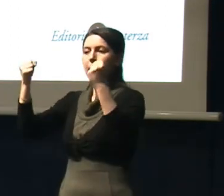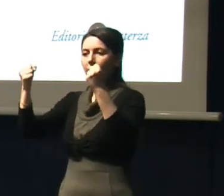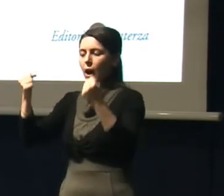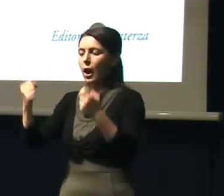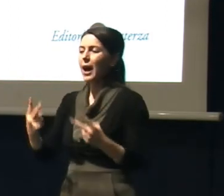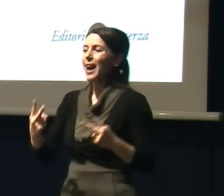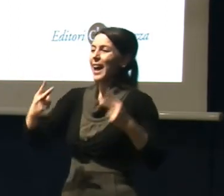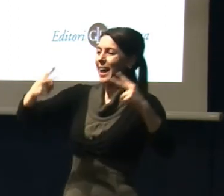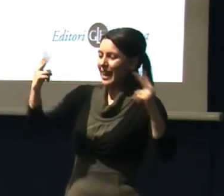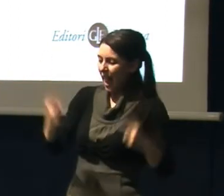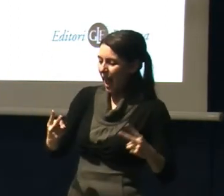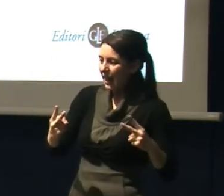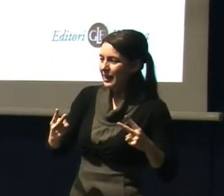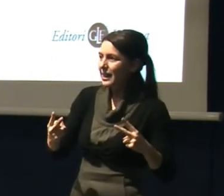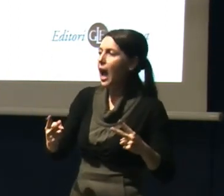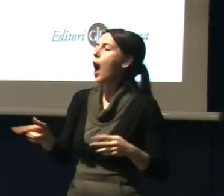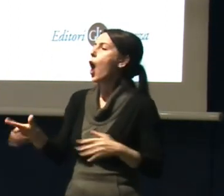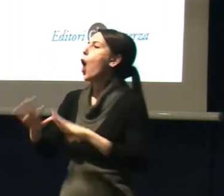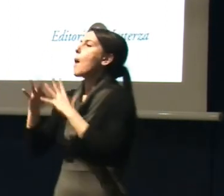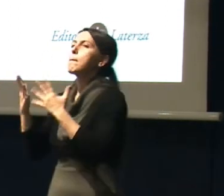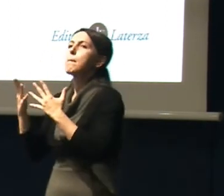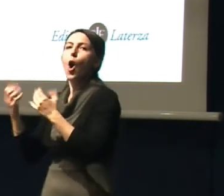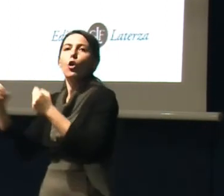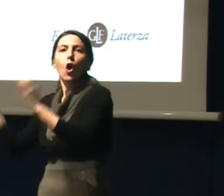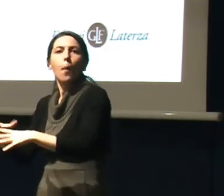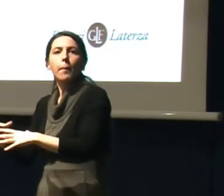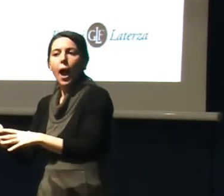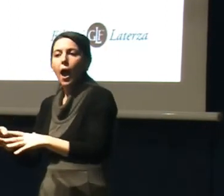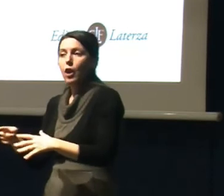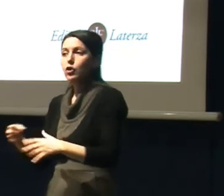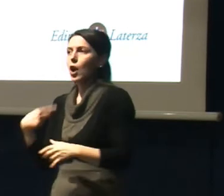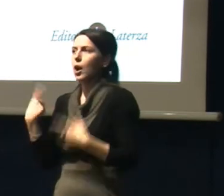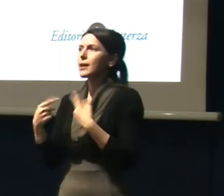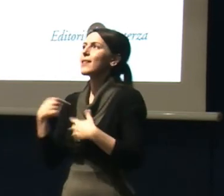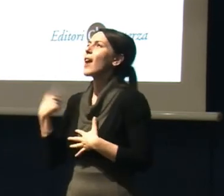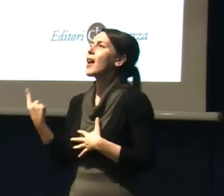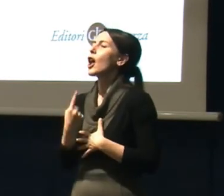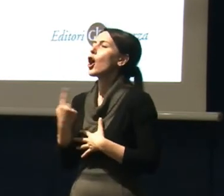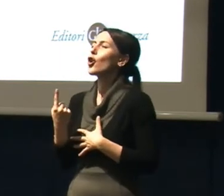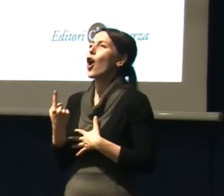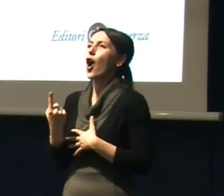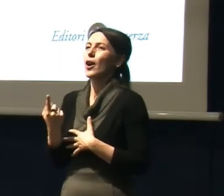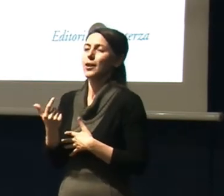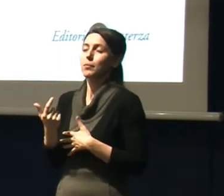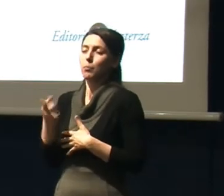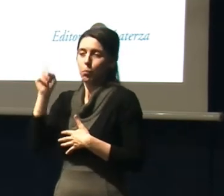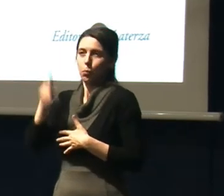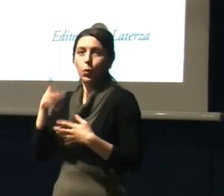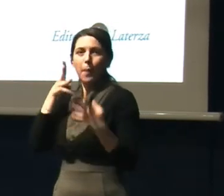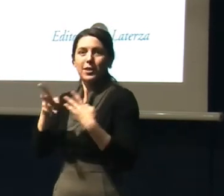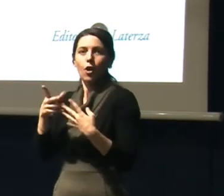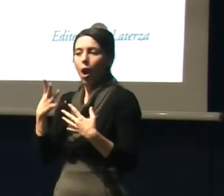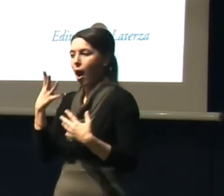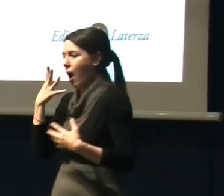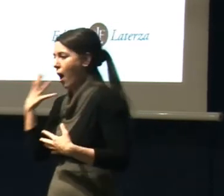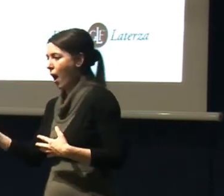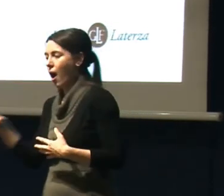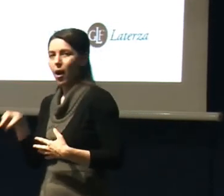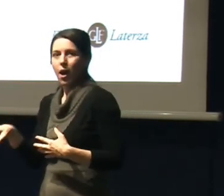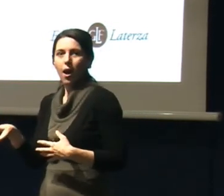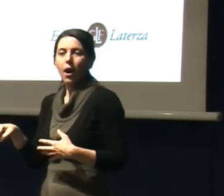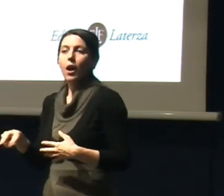mondo ultraterreno nel quale dal quale noi siamo anche psicologicamente diciamo così molto attratti se non abbiamo gli